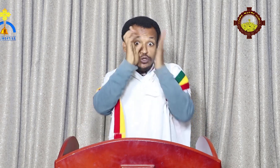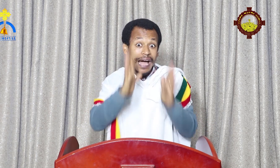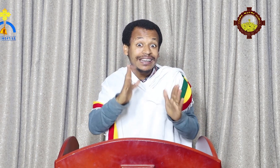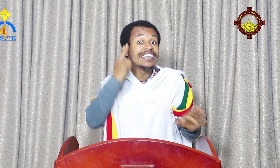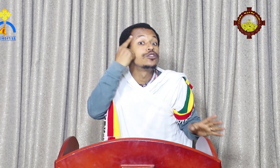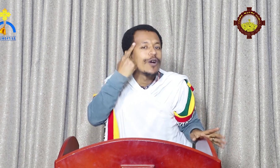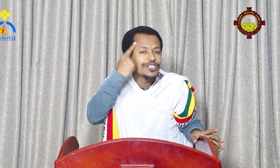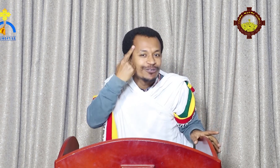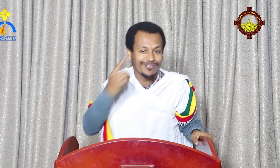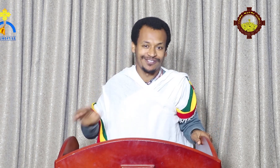ቅዱሳንን አስቧቸው